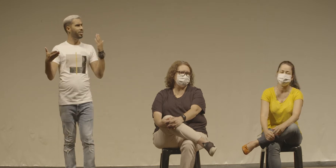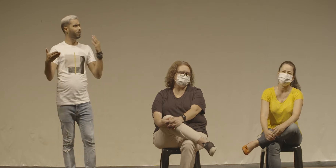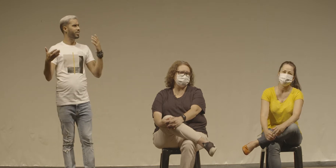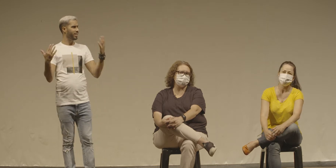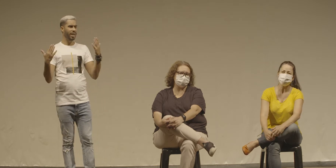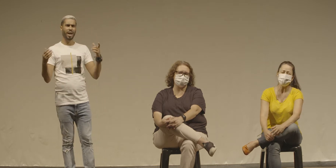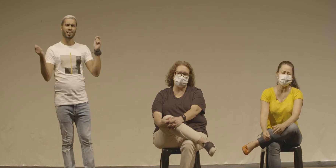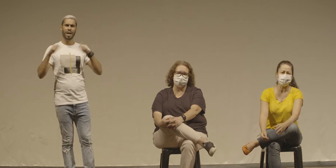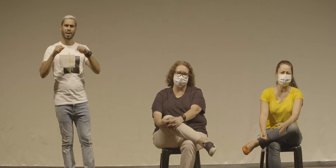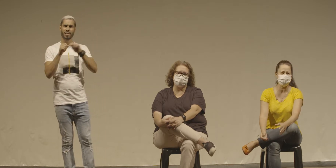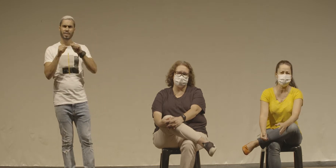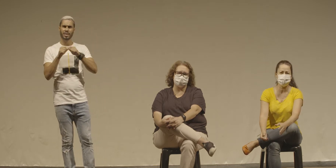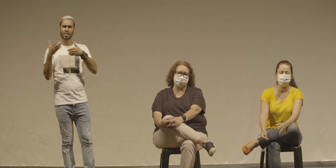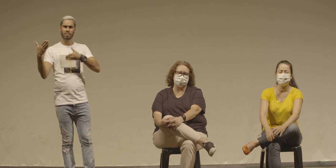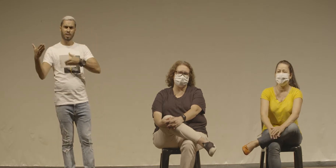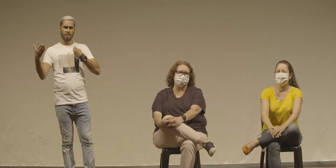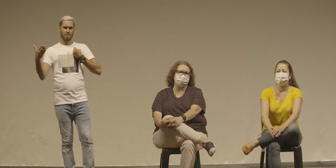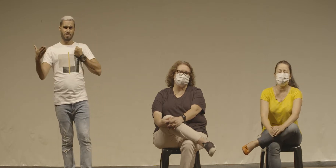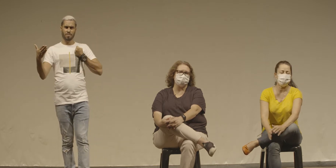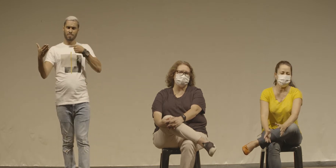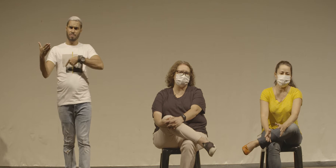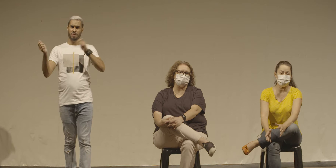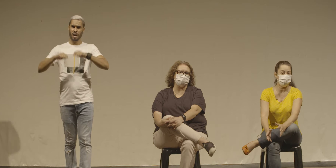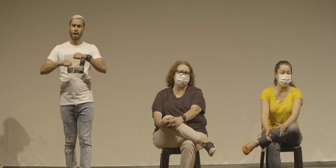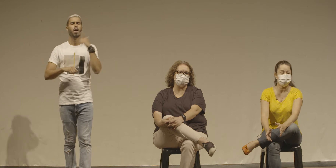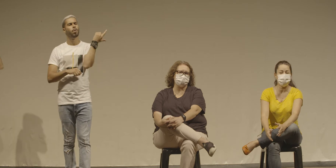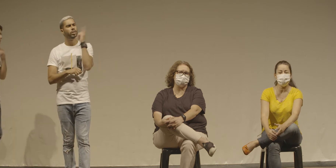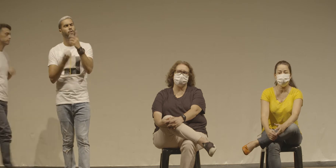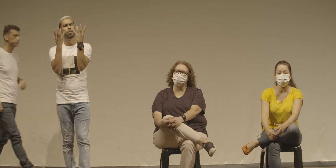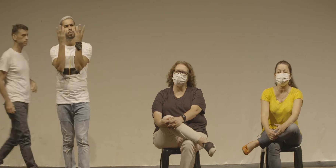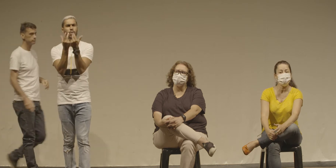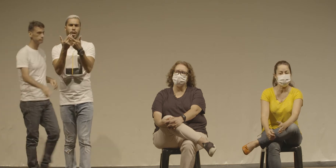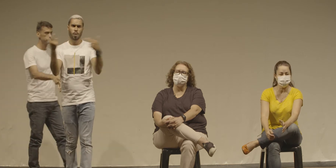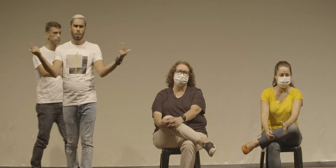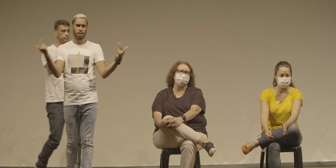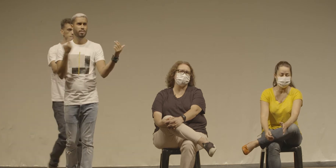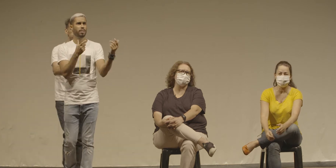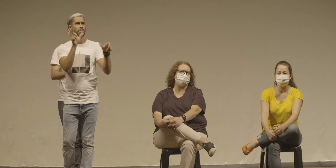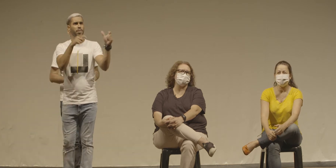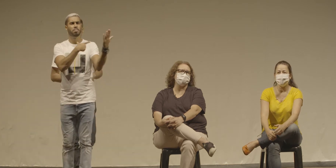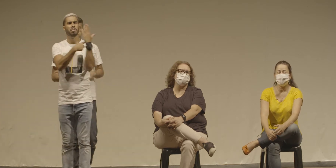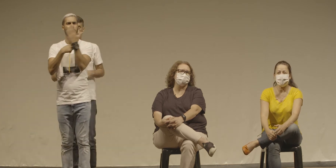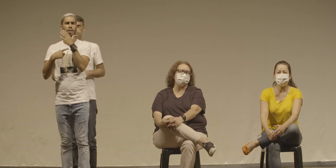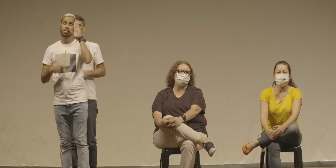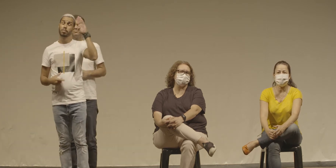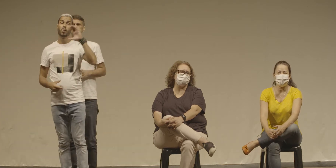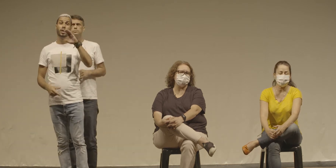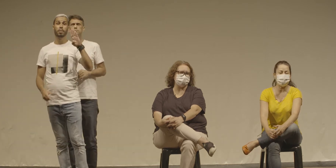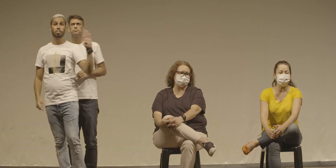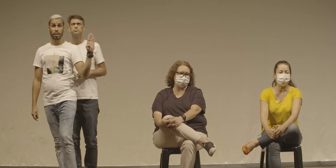valor? É claro que a gente conseguiu muita coisa, nós tivemos muita ajuda, principalmente da CBB.